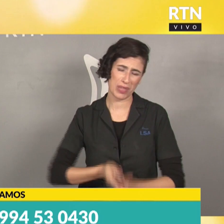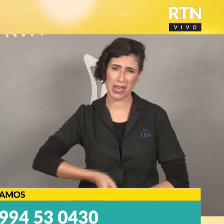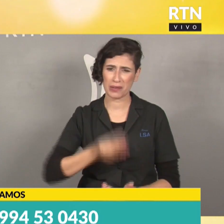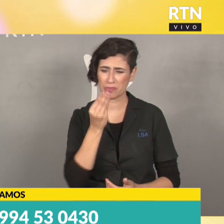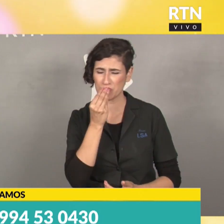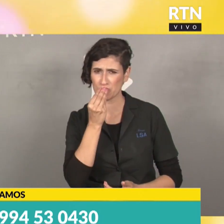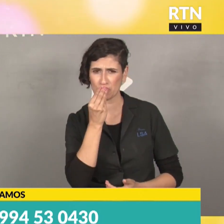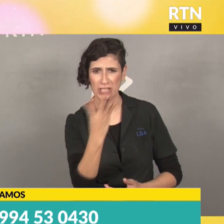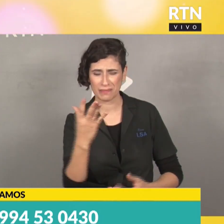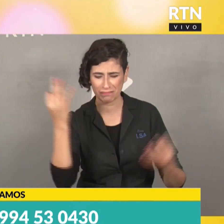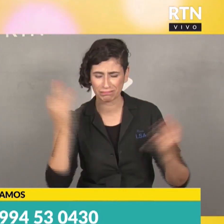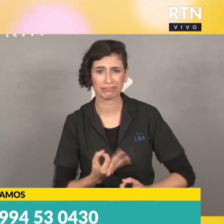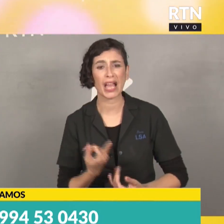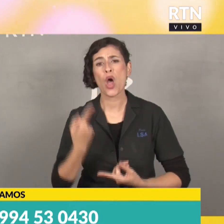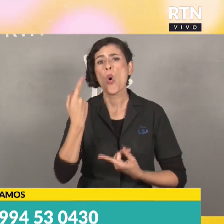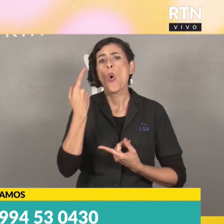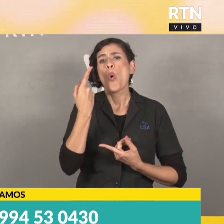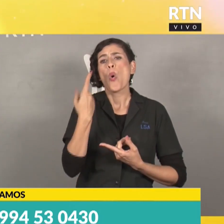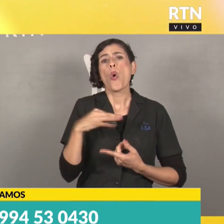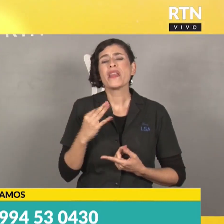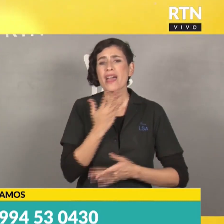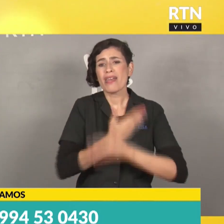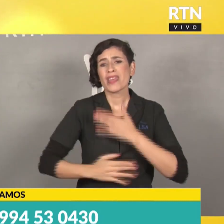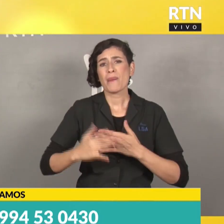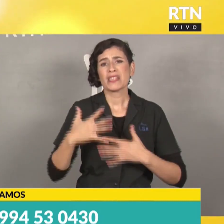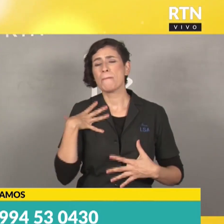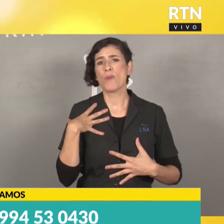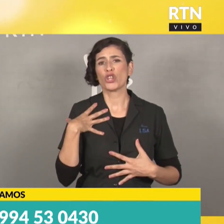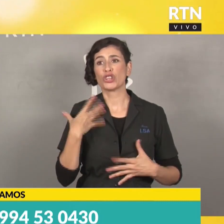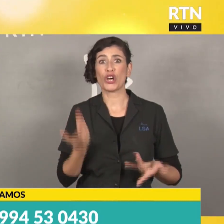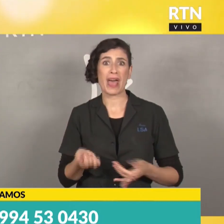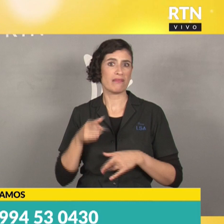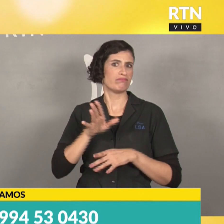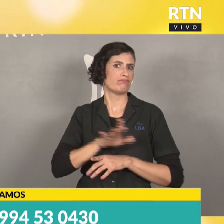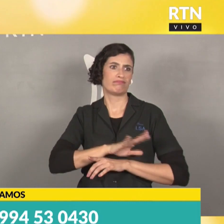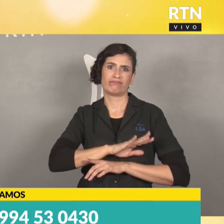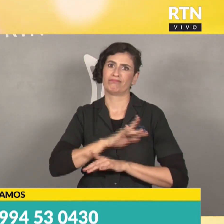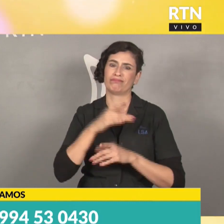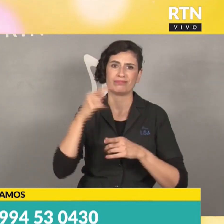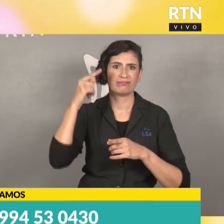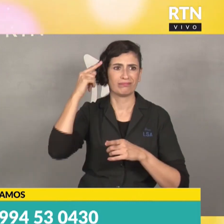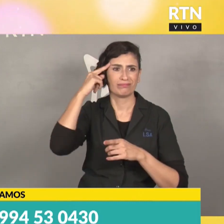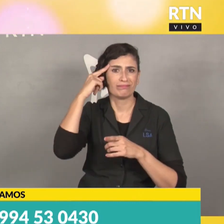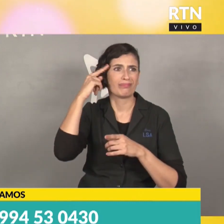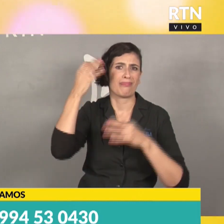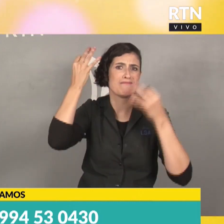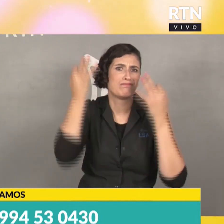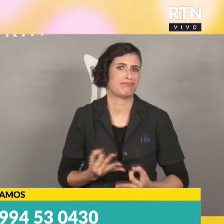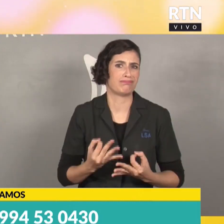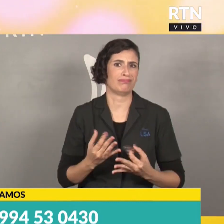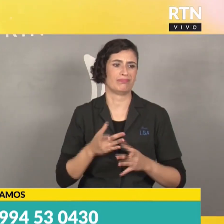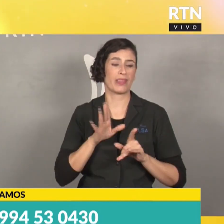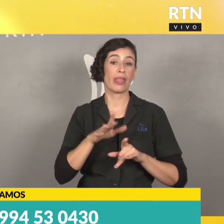única dificultad es la parte motora. Ella se desenvuelve muy bien, no tiene dificultades intelectuales.